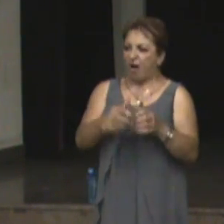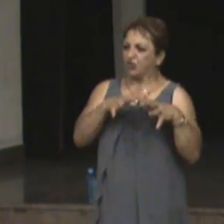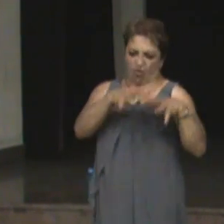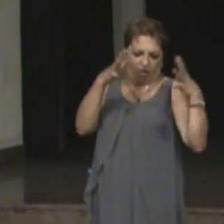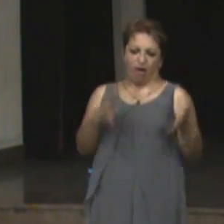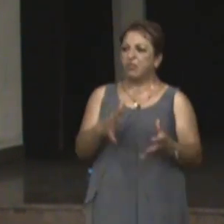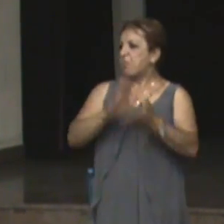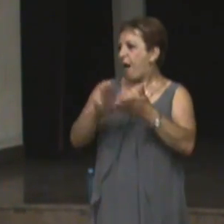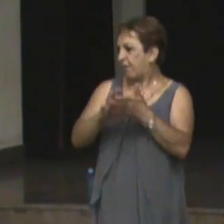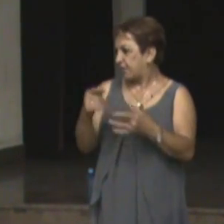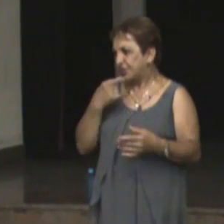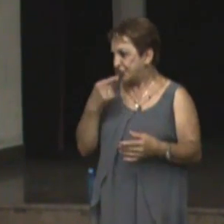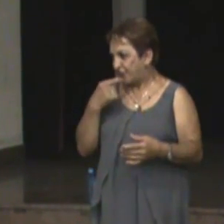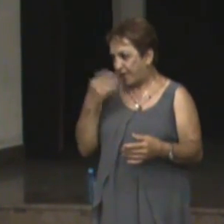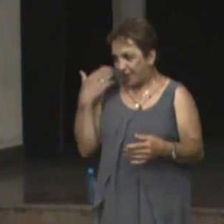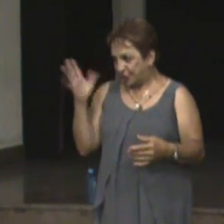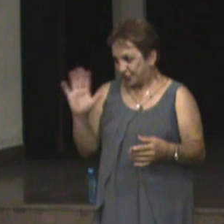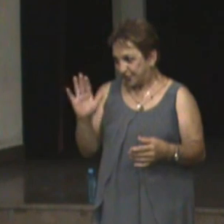են։